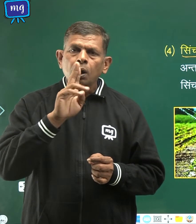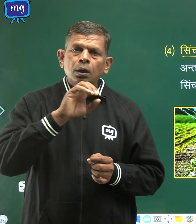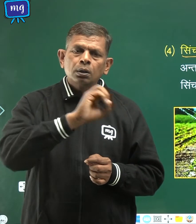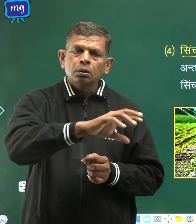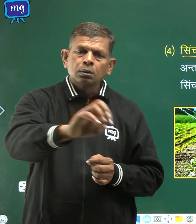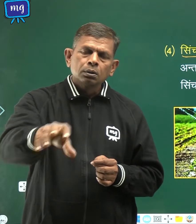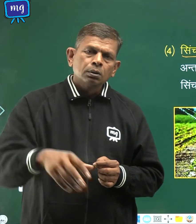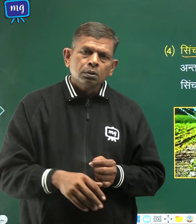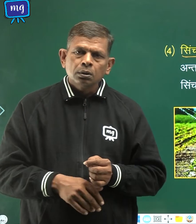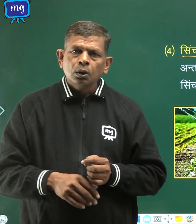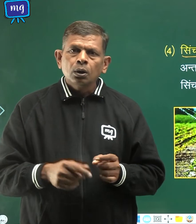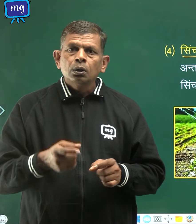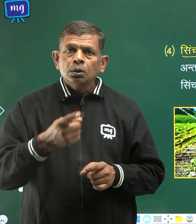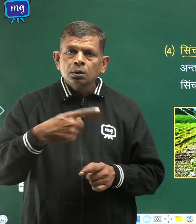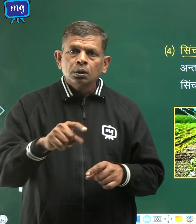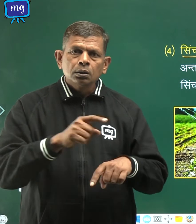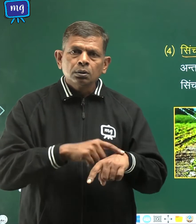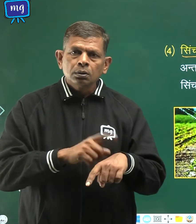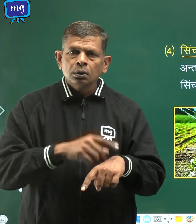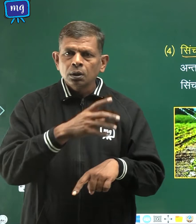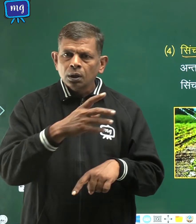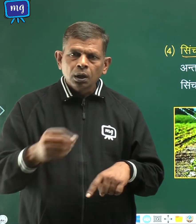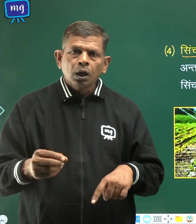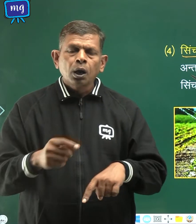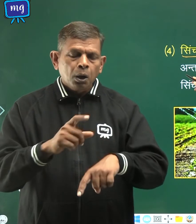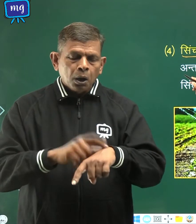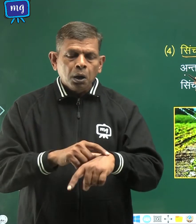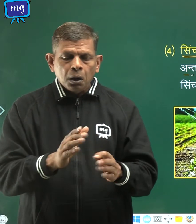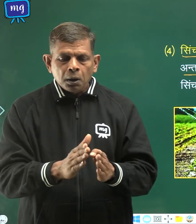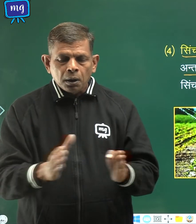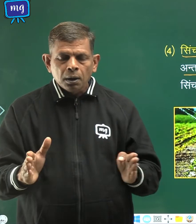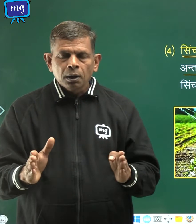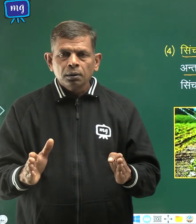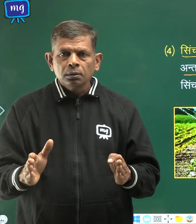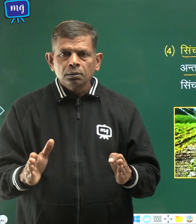उचित समय एवं अंतराल पर